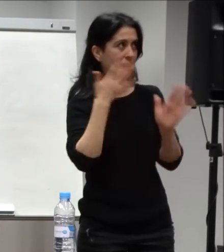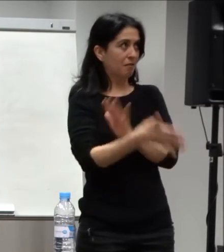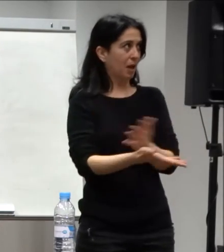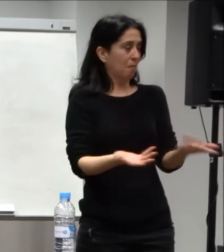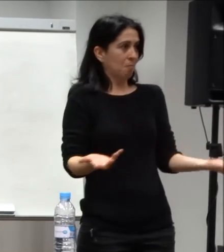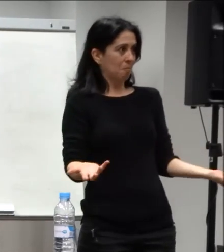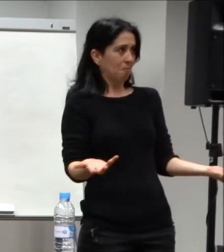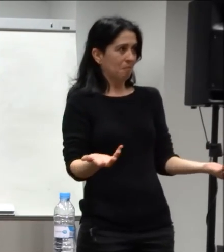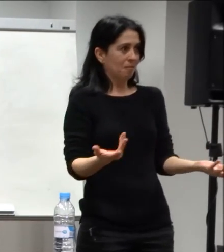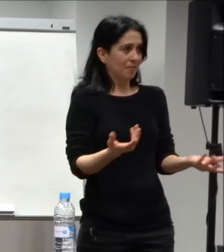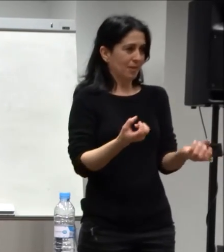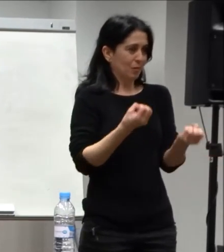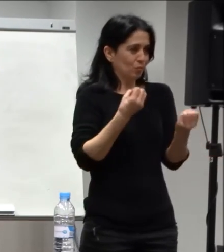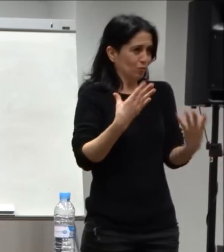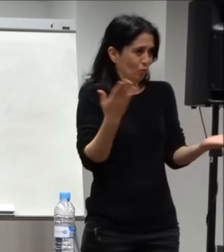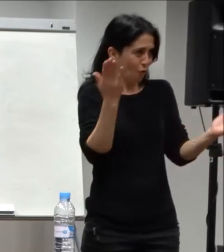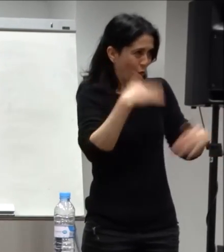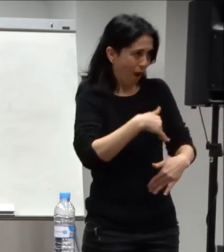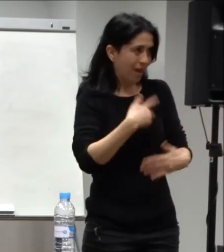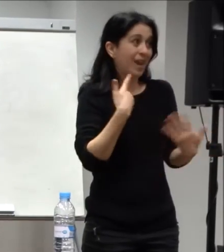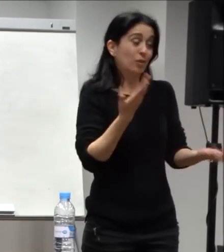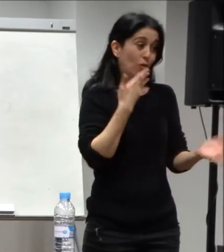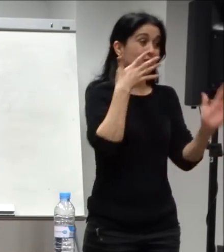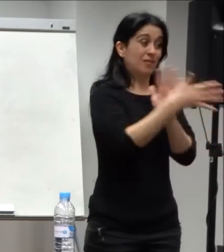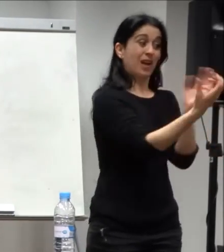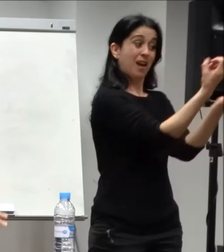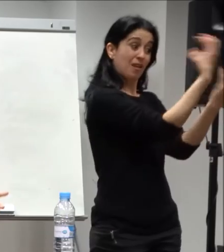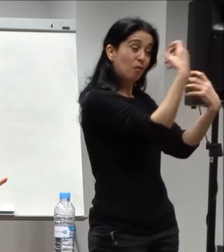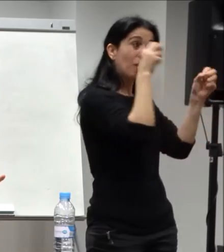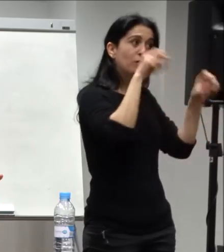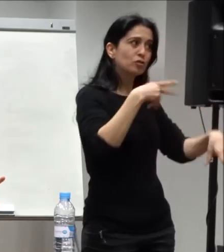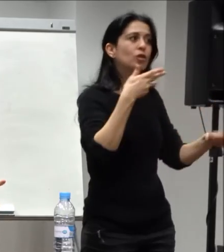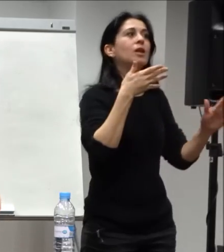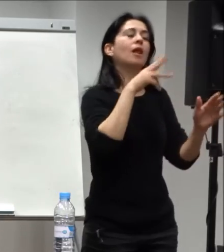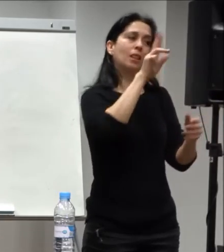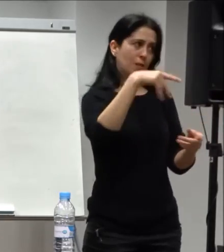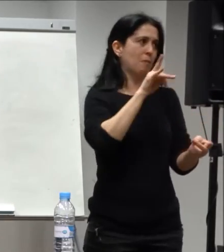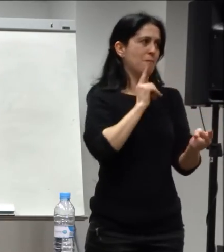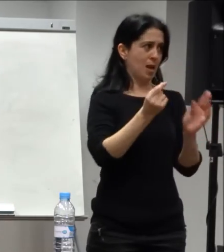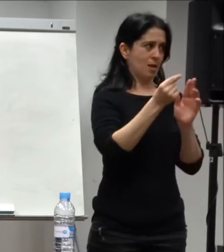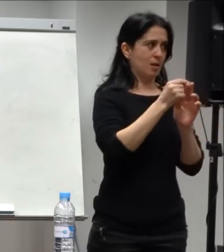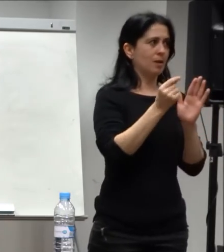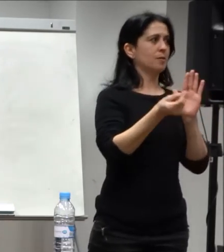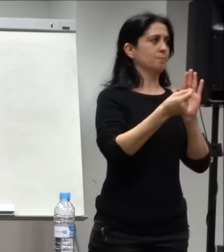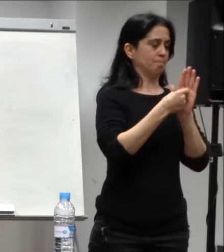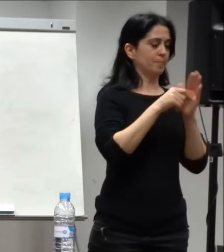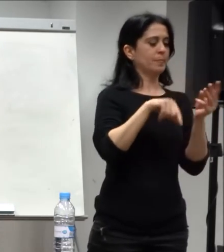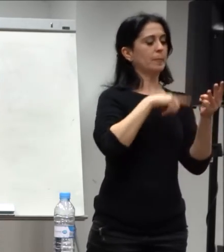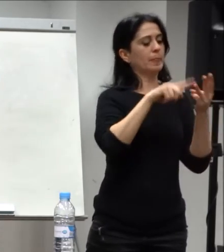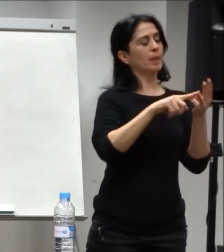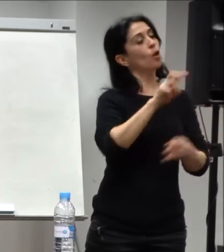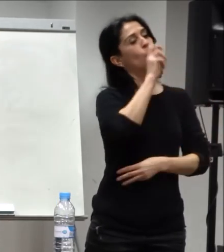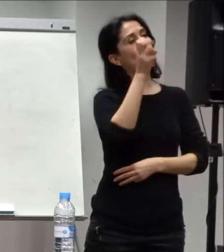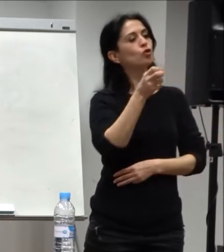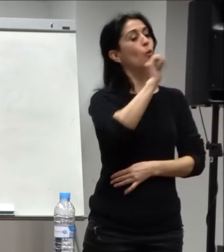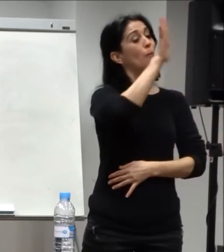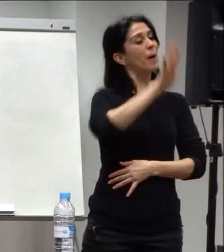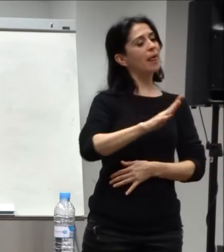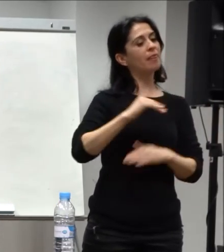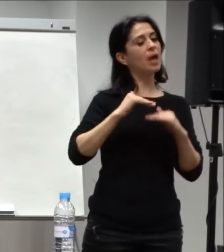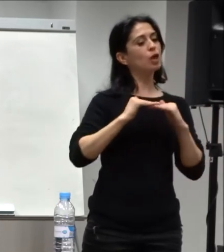requisito, falta de información. Otro requisito, creación de apariencia de que el suelo no tiene contraprestación. Por